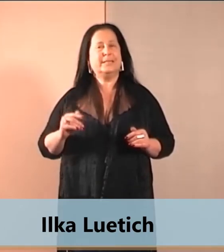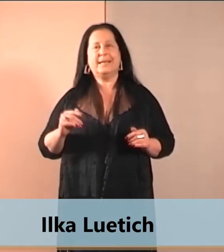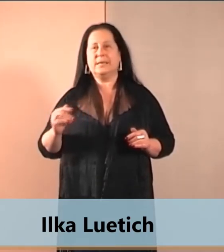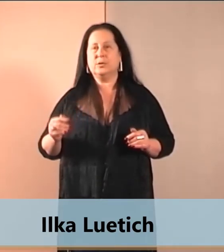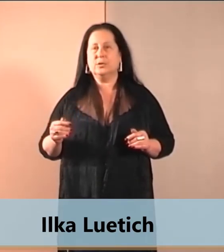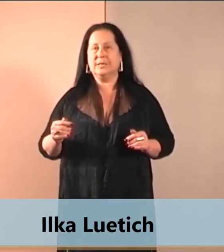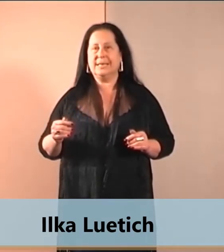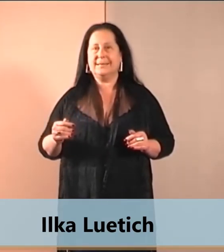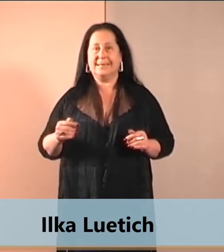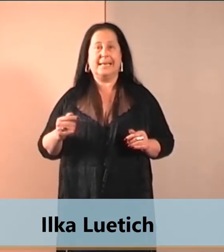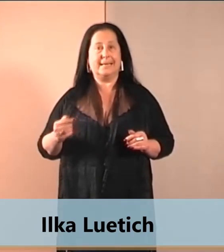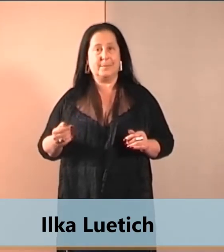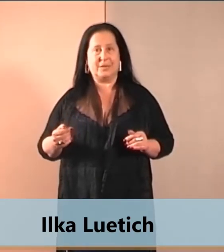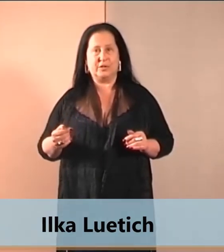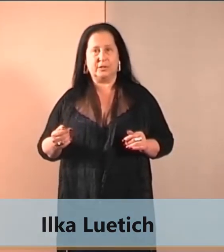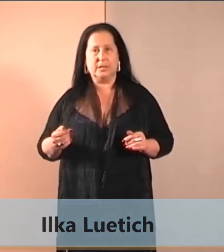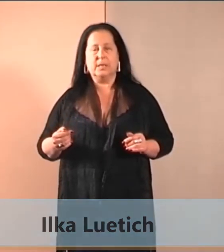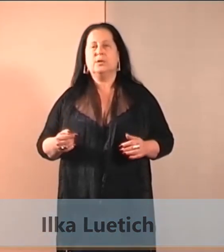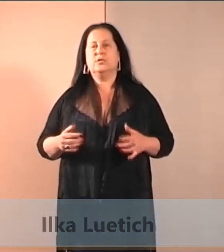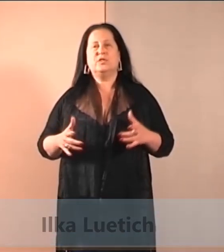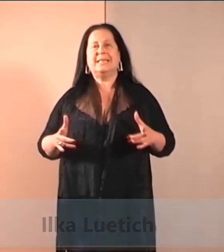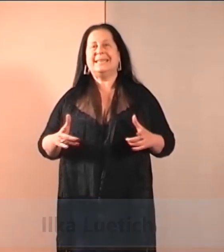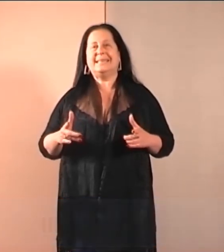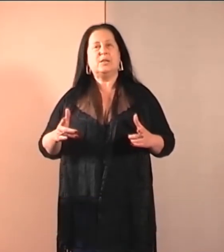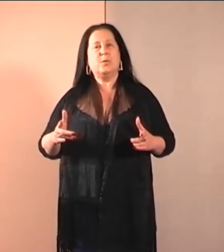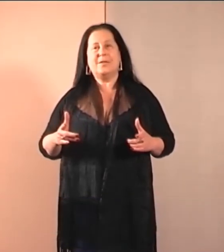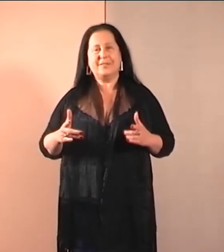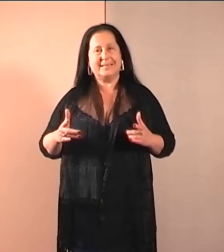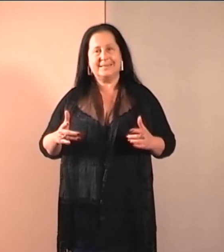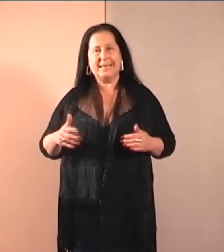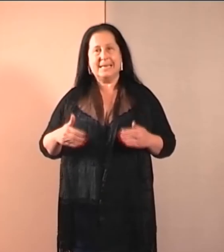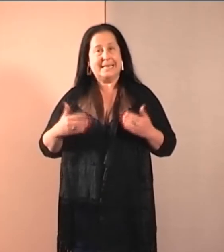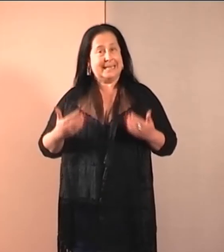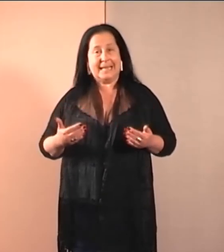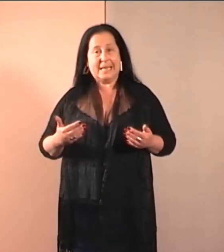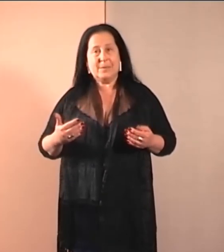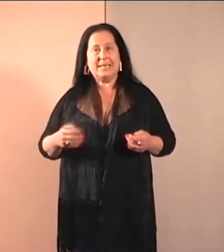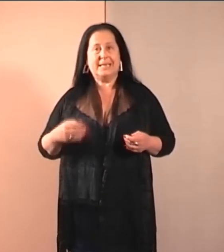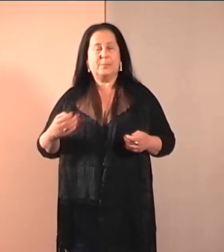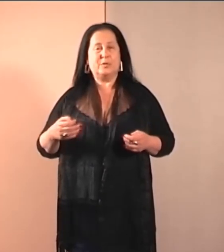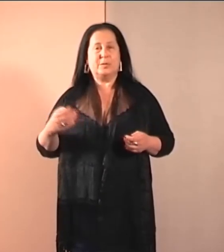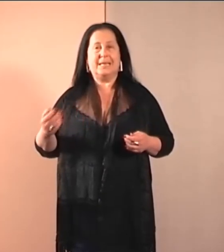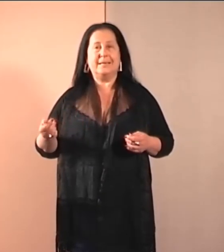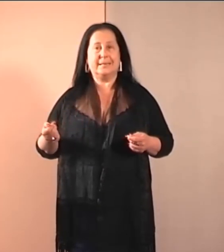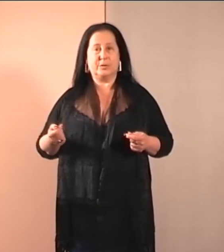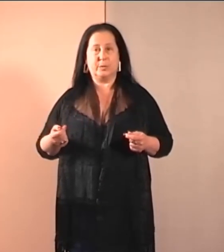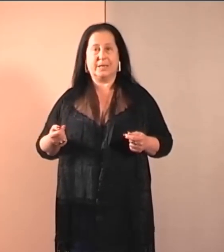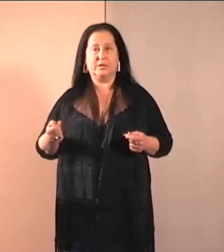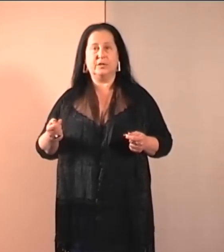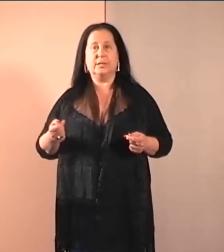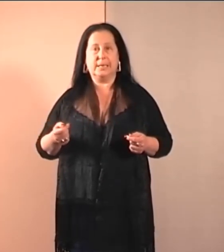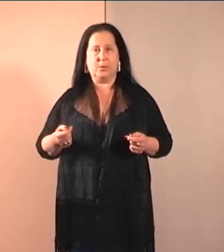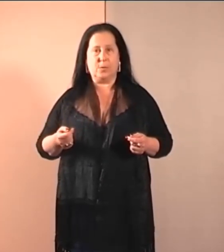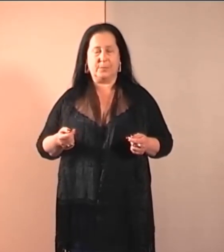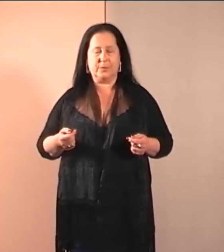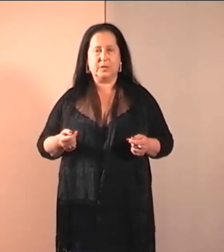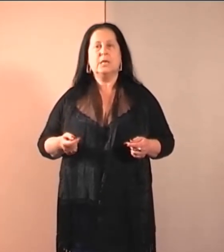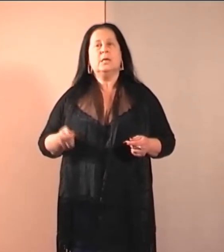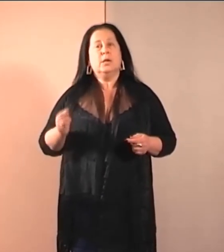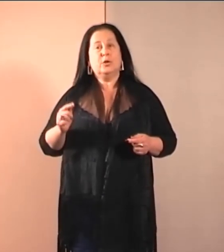está en contra de la cremación Considera que esta no afecta el alma y la posibilidad de resurrección de los cuerpos Lo